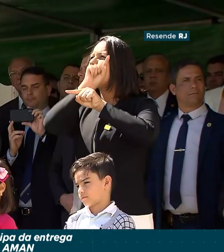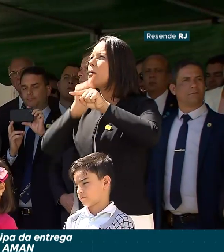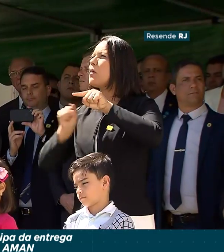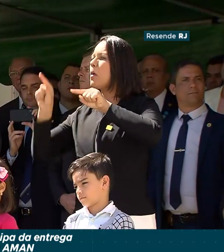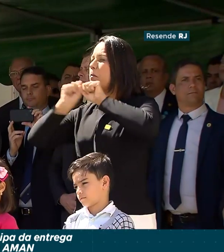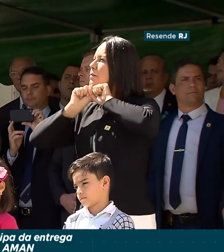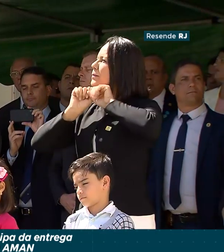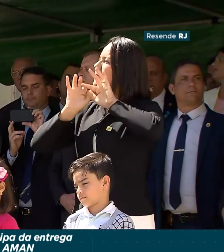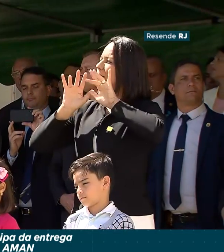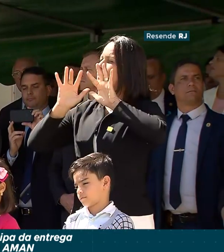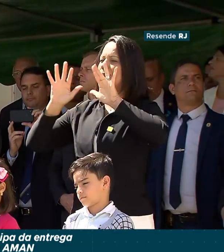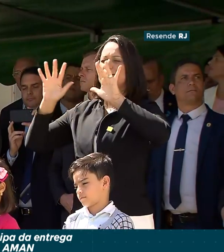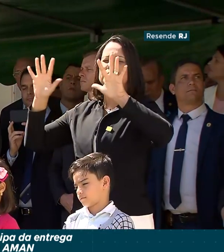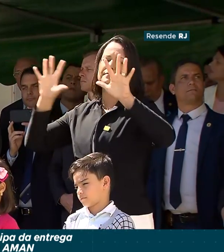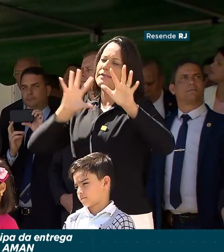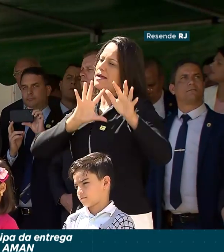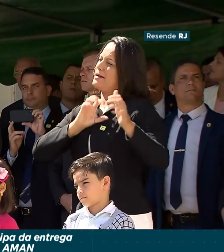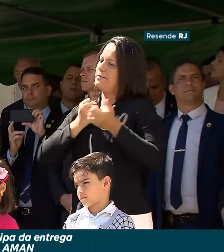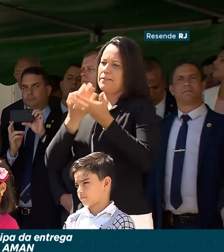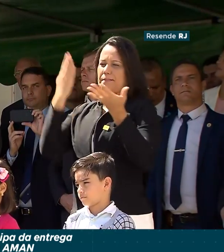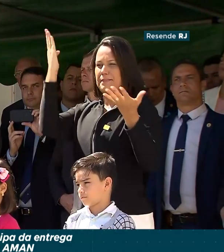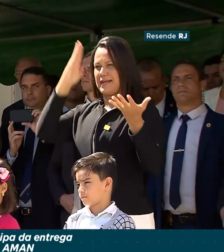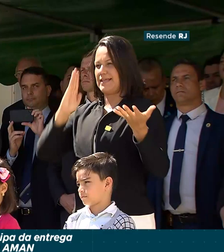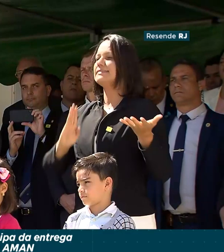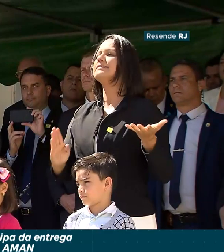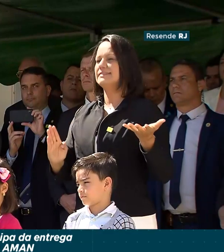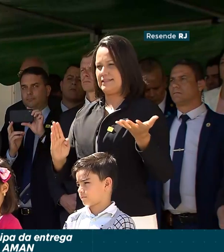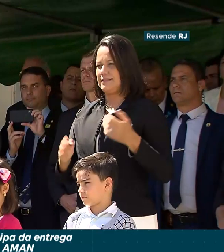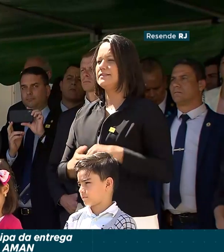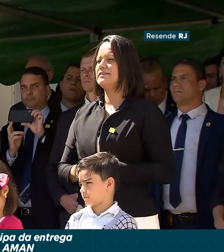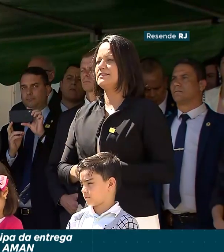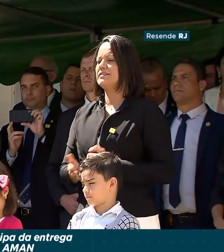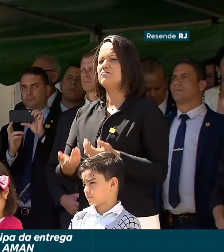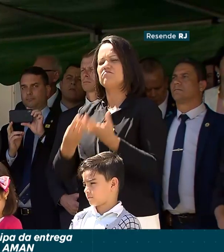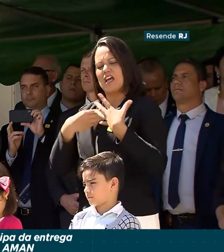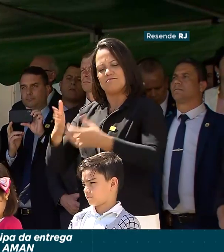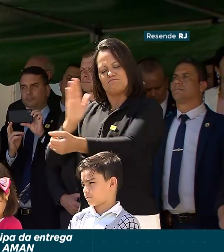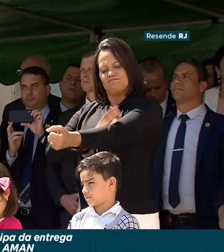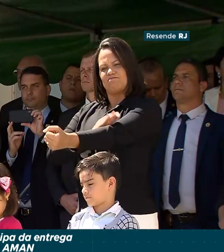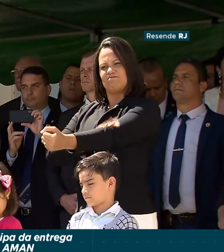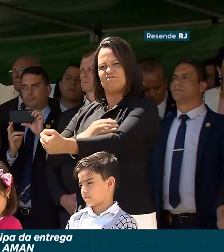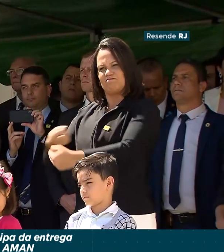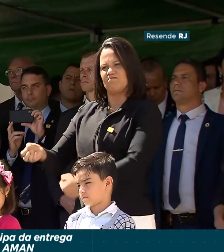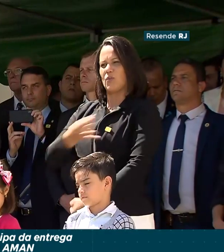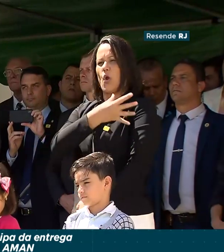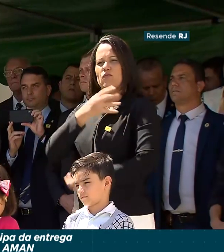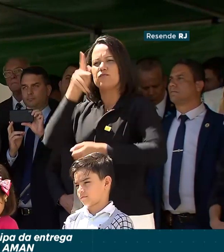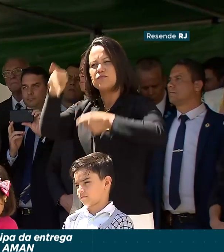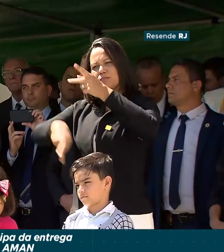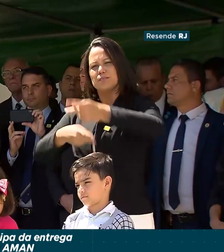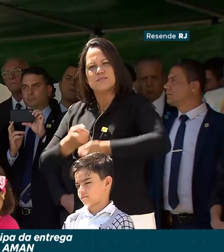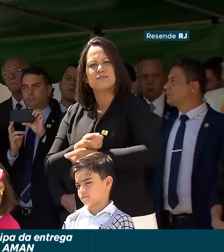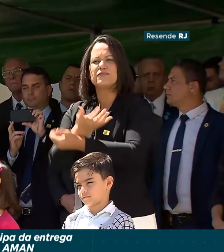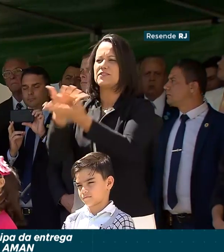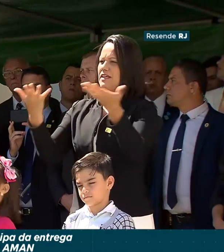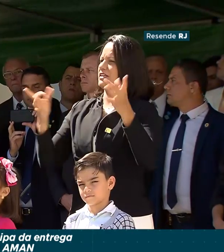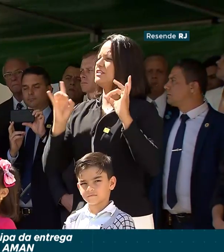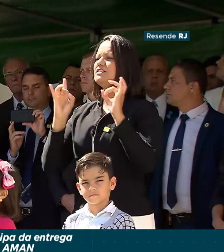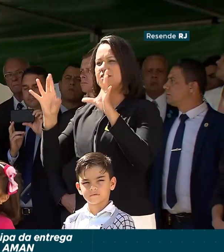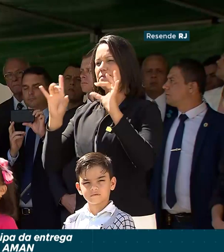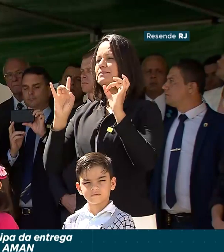nosso querido Brasil, levar sangue novo a esse povo, em